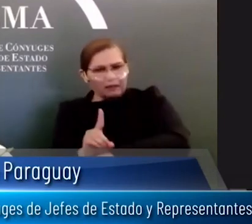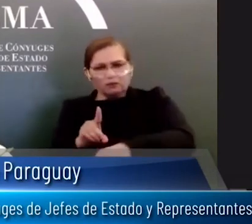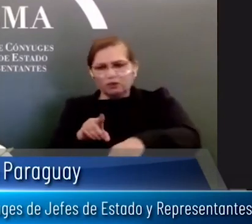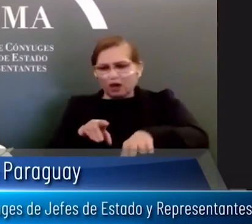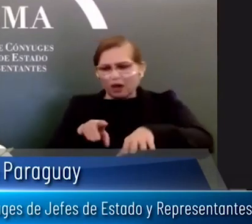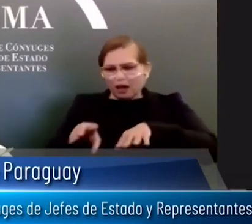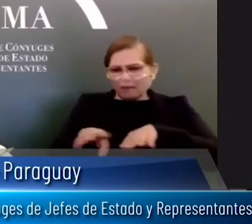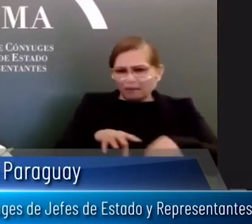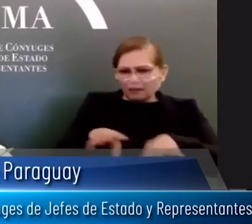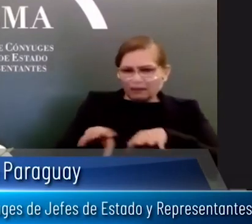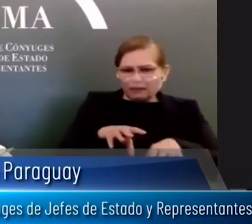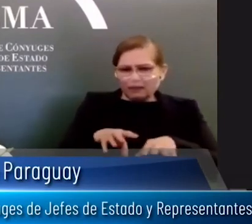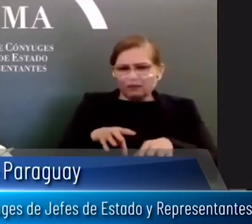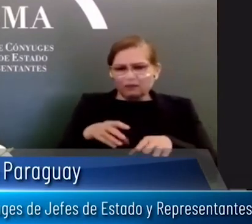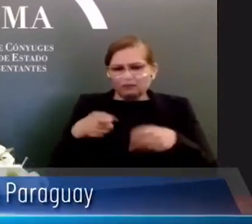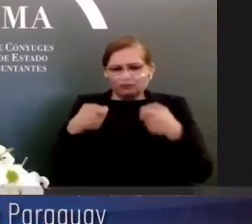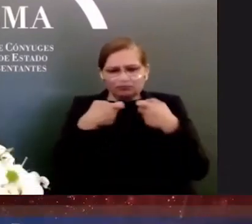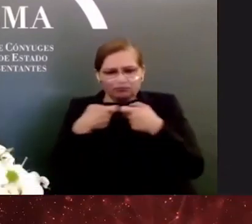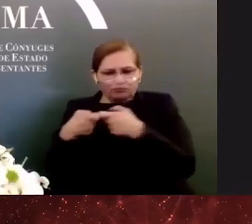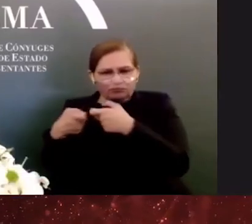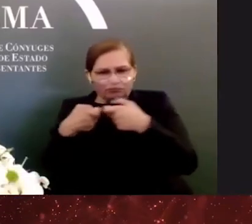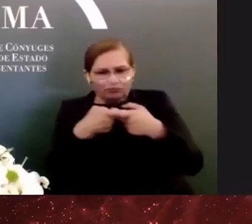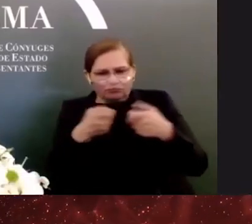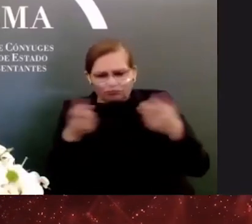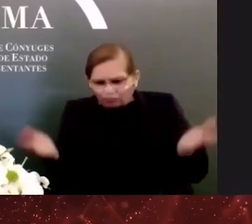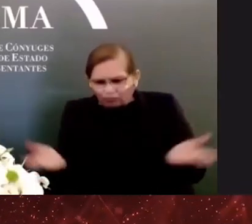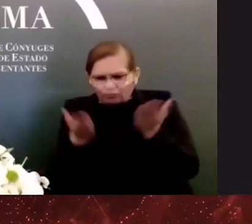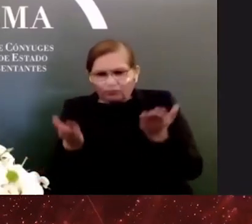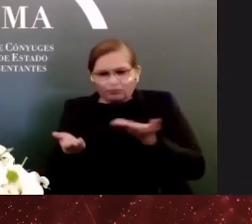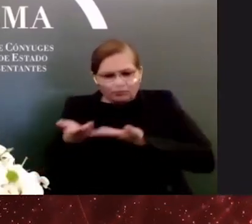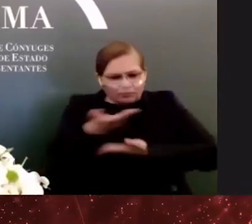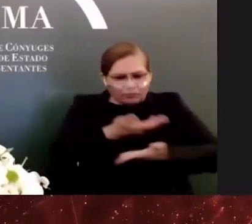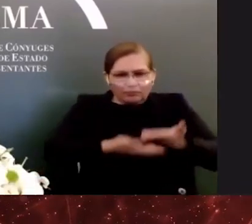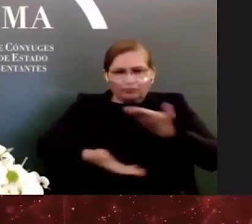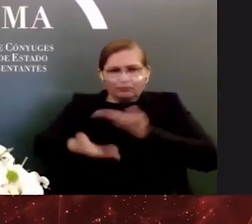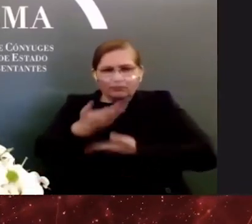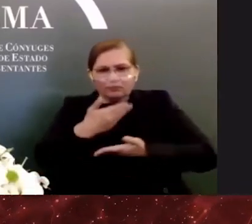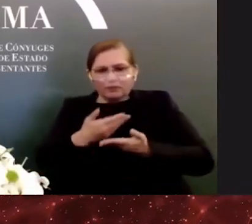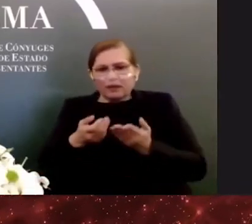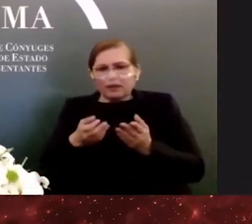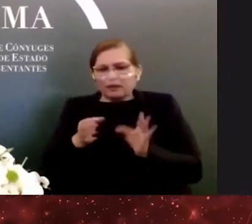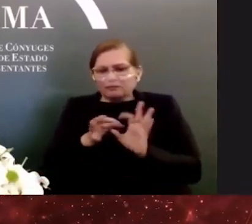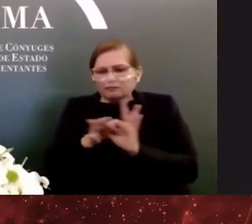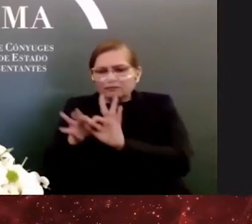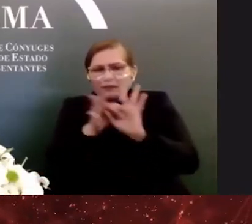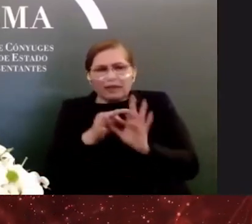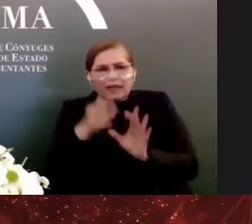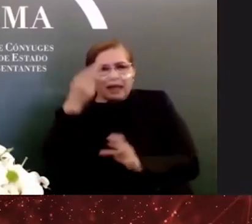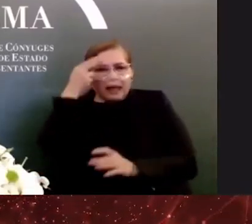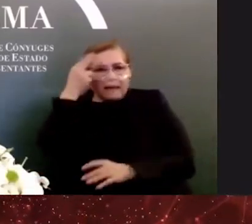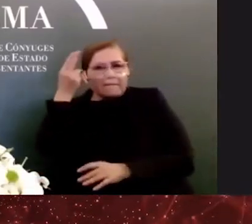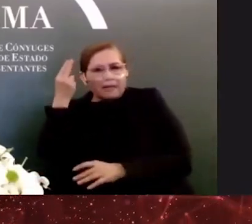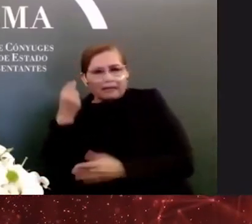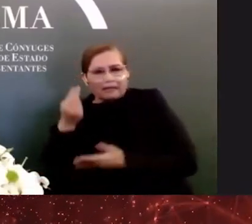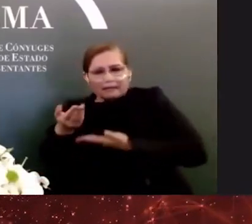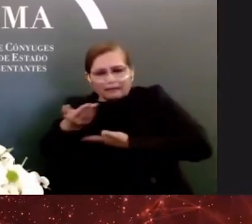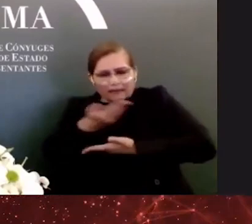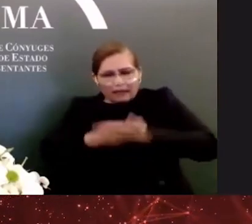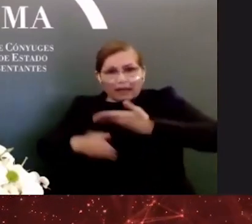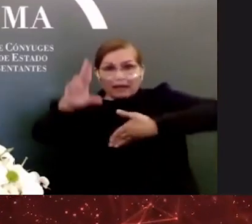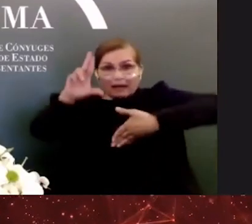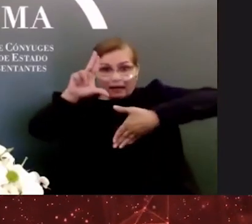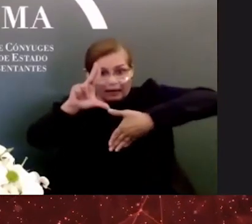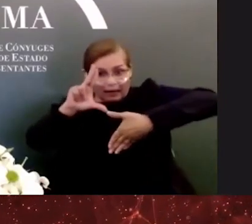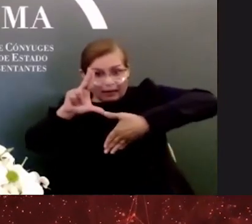administración, asociativismo y genera espacios de comercialización e intercambio de experiencias a nivel